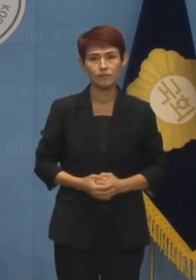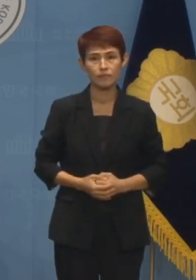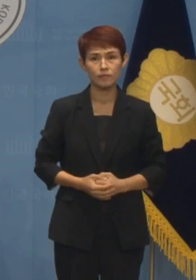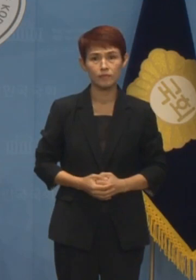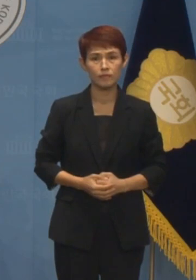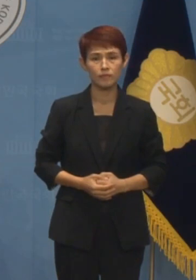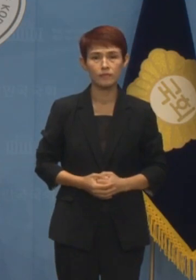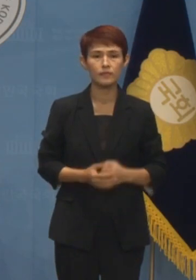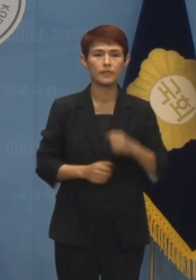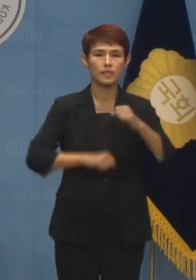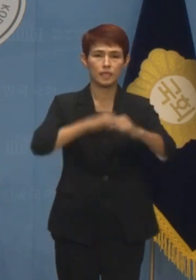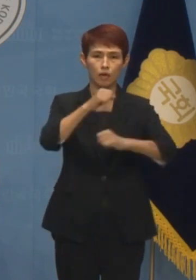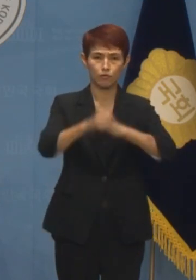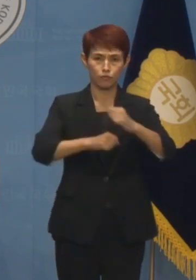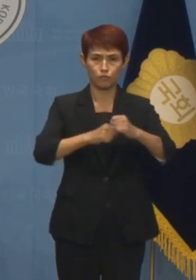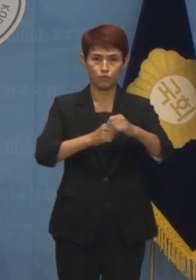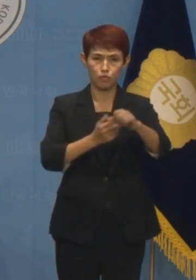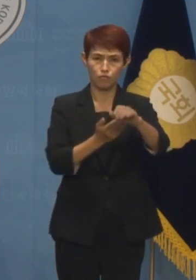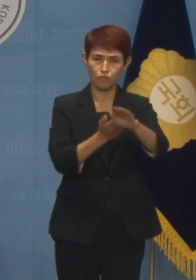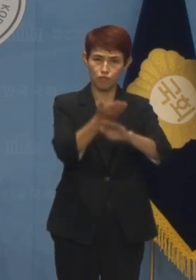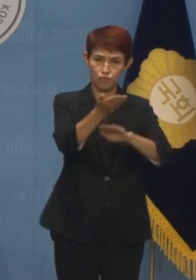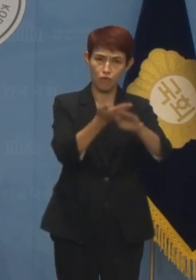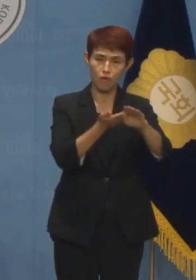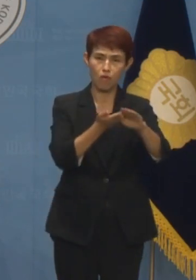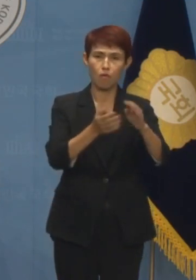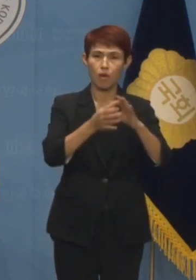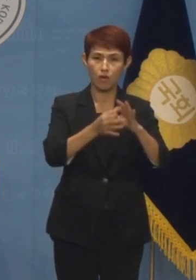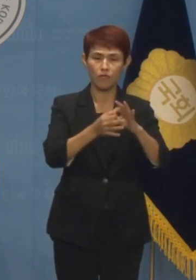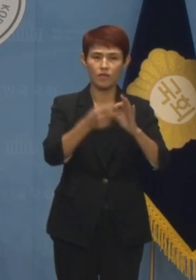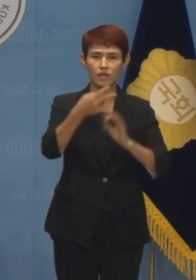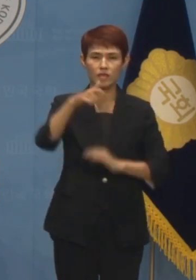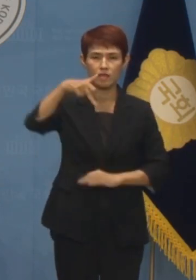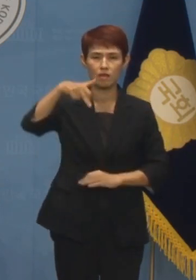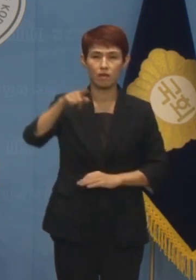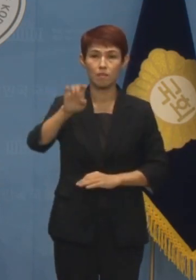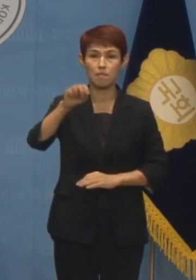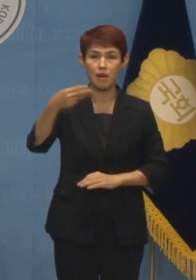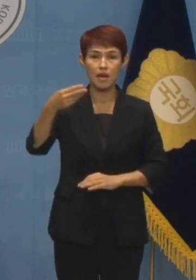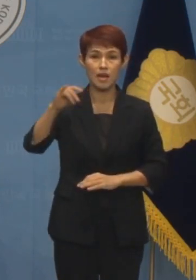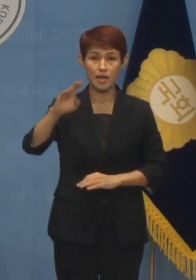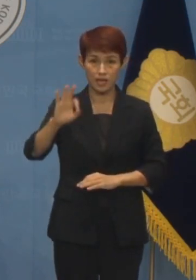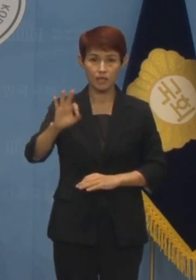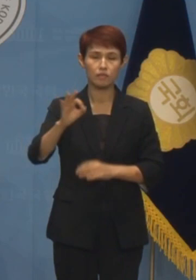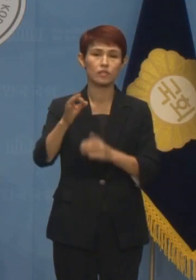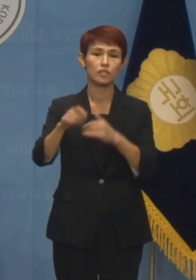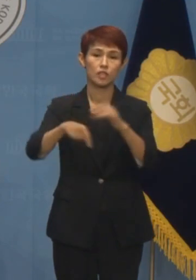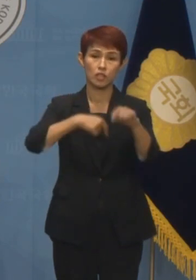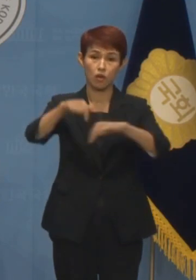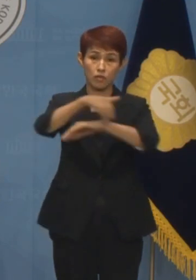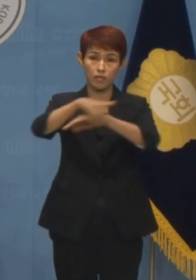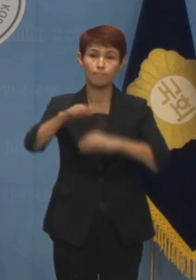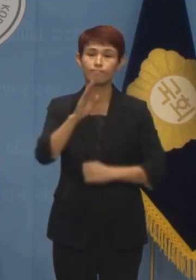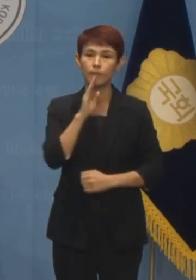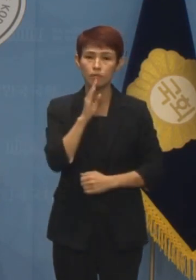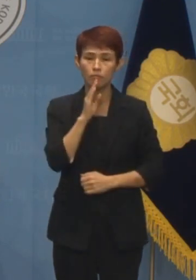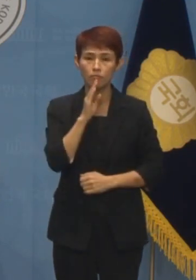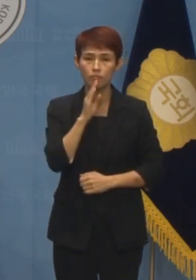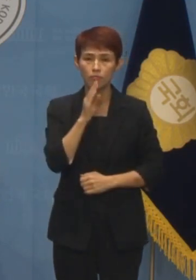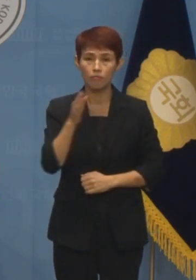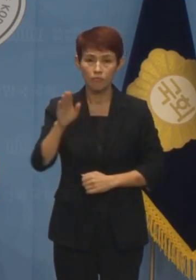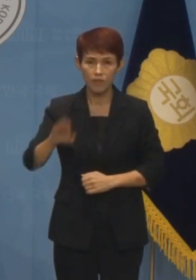이는 자유무역 다자주의에 역행하는 디커플링 정책이지만, 현재 진행